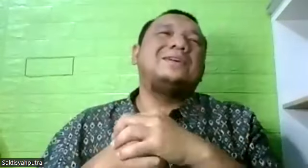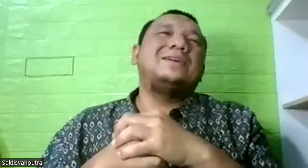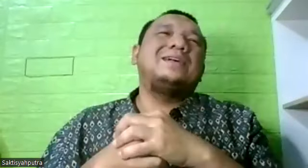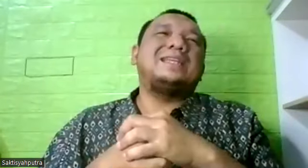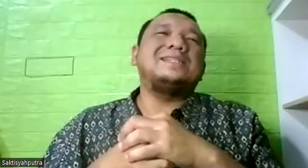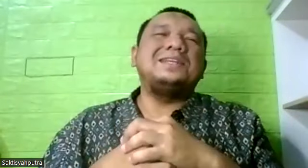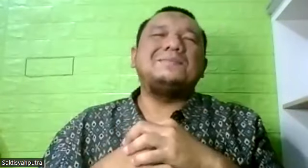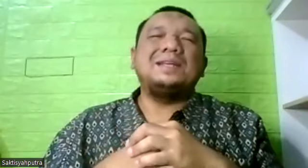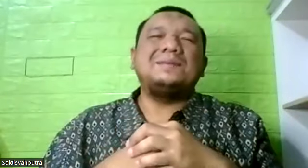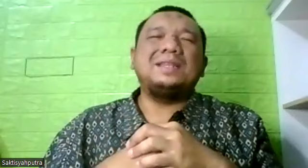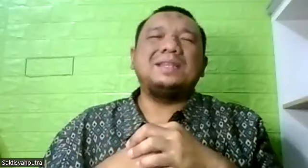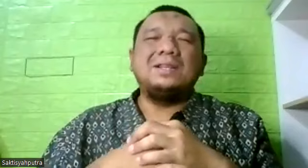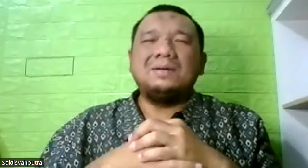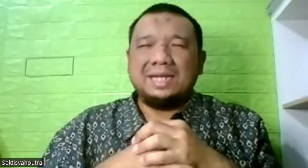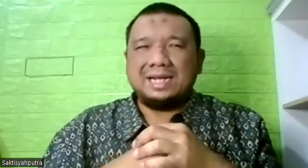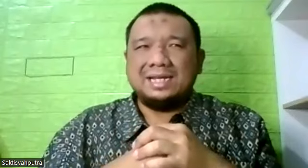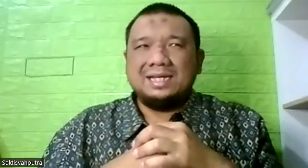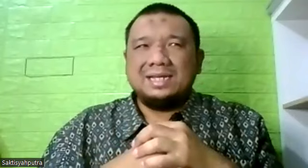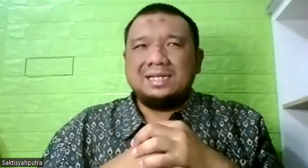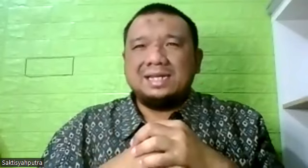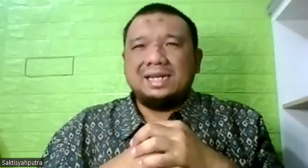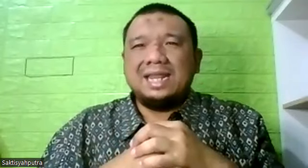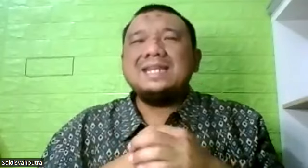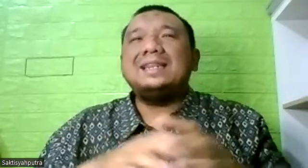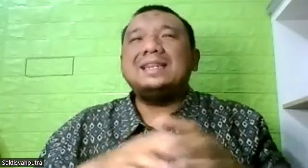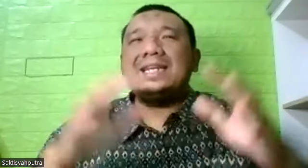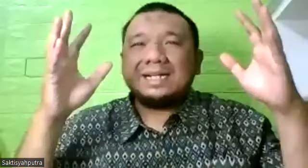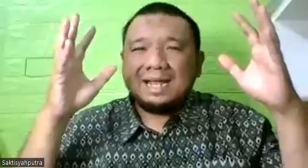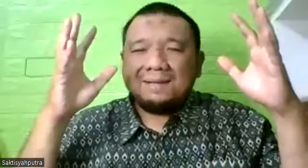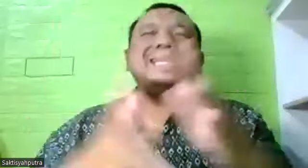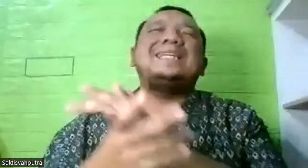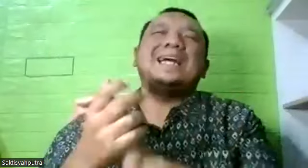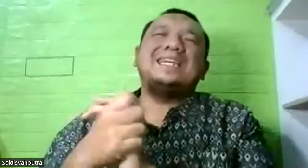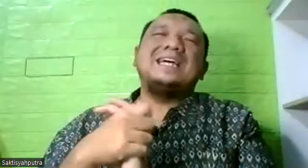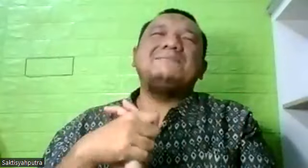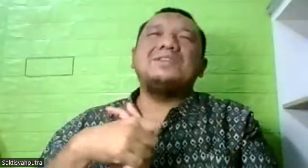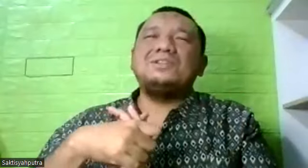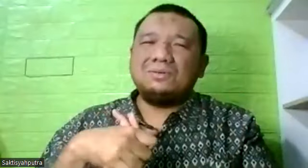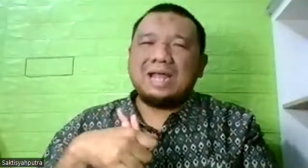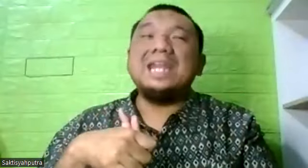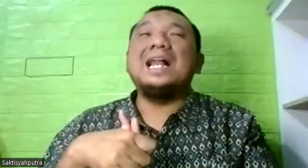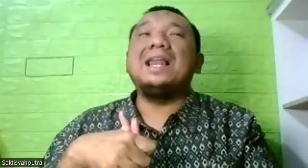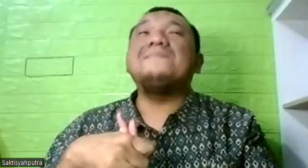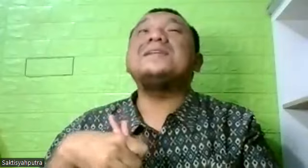nikmat-nikmat yang Allah berikan dan yang tidak kalah pentingnya dari bersyukur adalah bersabar